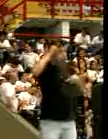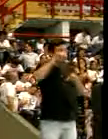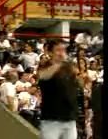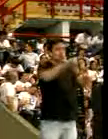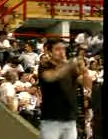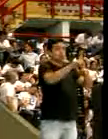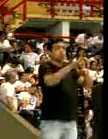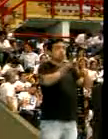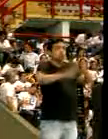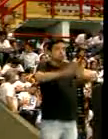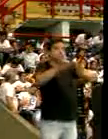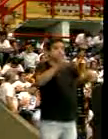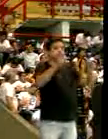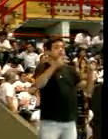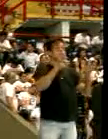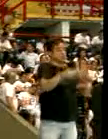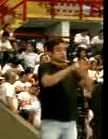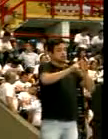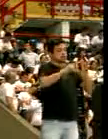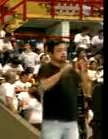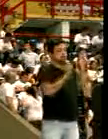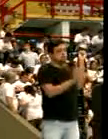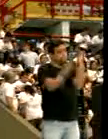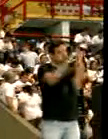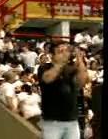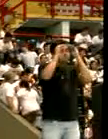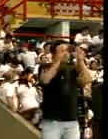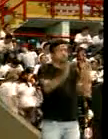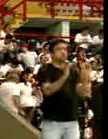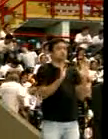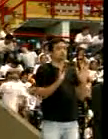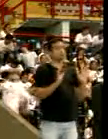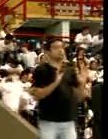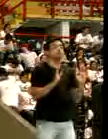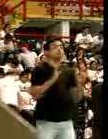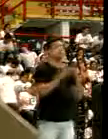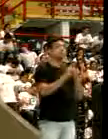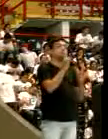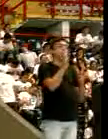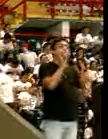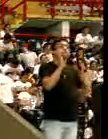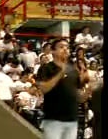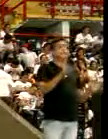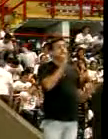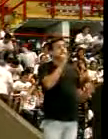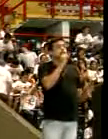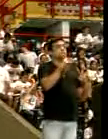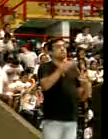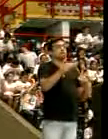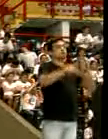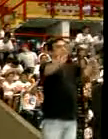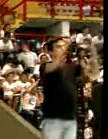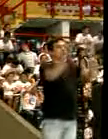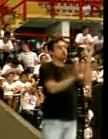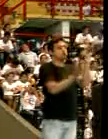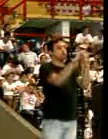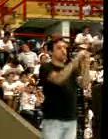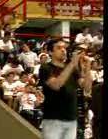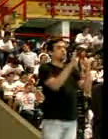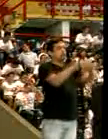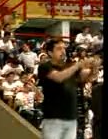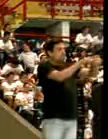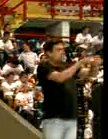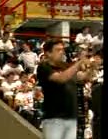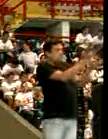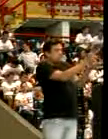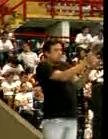tenha cuidados ambientais, tá certo? Desenvolvimento sustentável não é deixar aquele verde sem tocar,